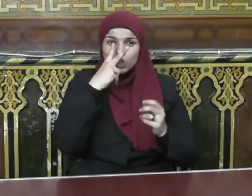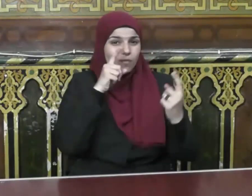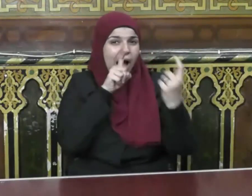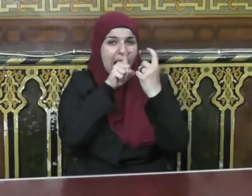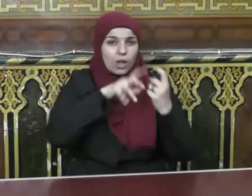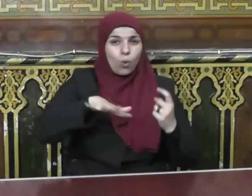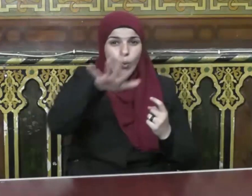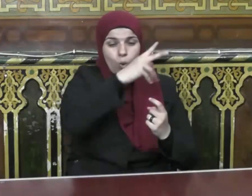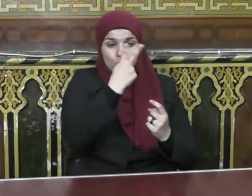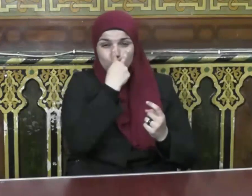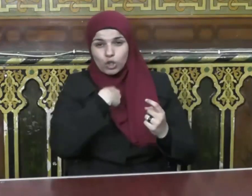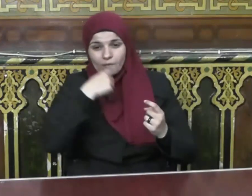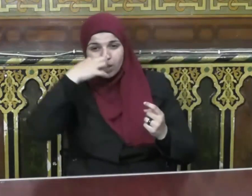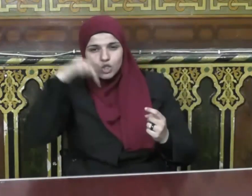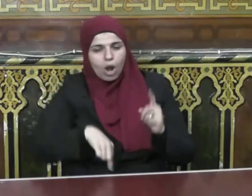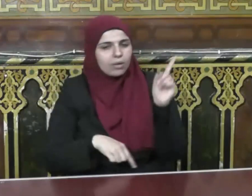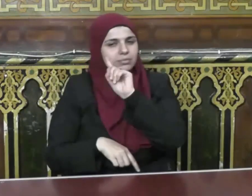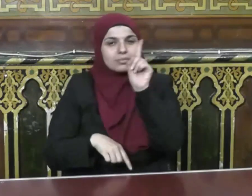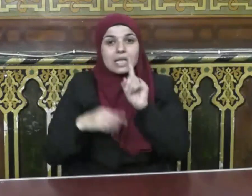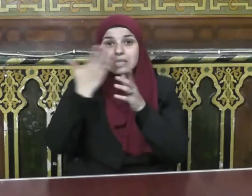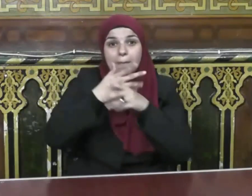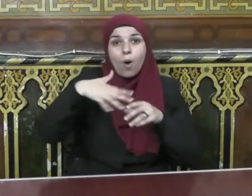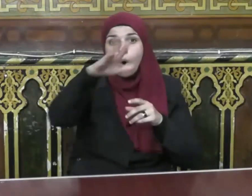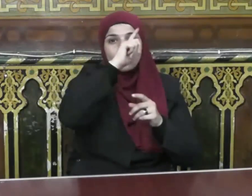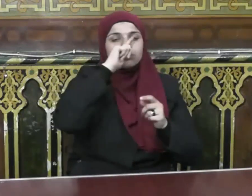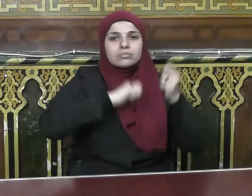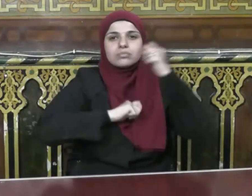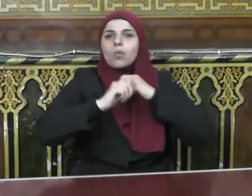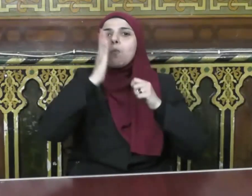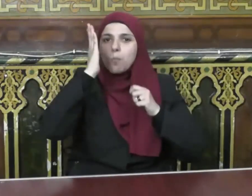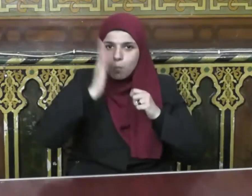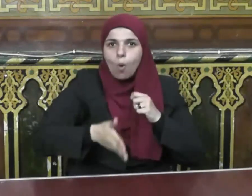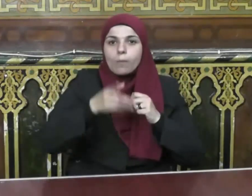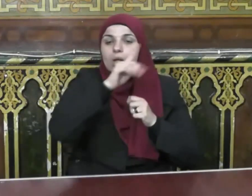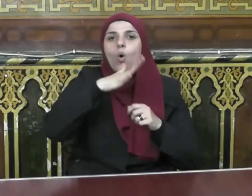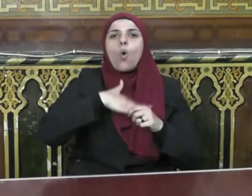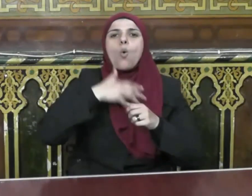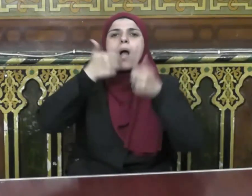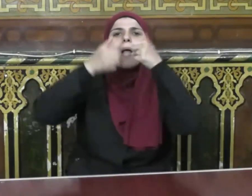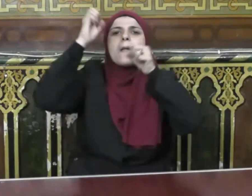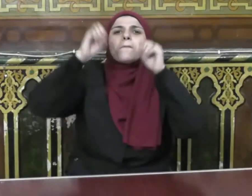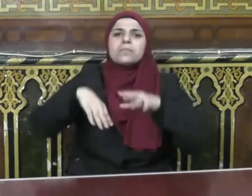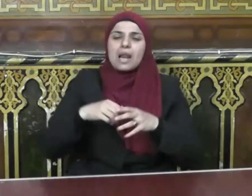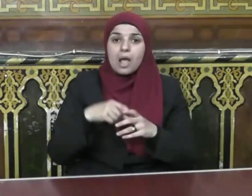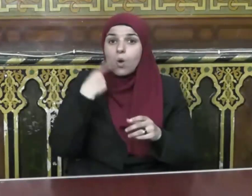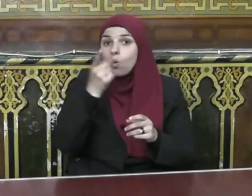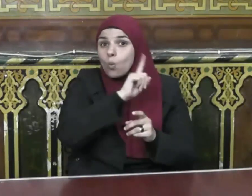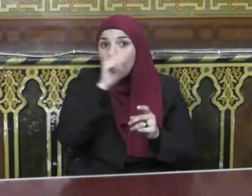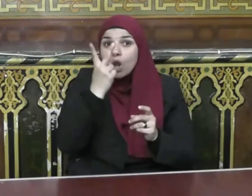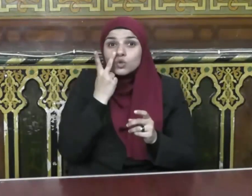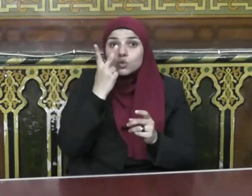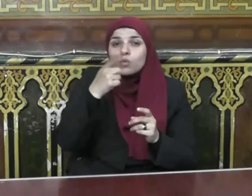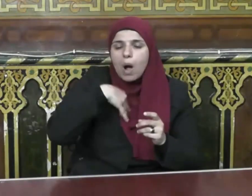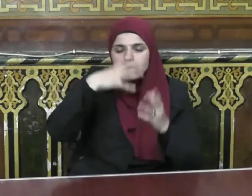قط ذلا فإن شماتة الأعداء بلاء، ولا ترجو السماحة من